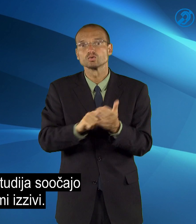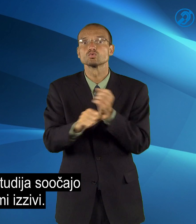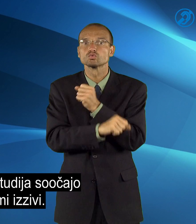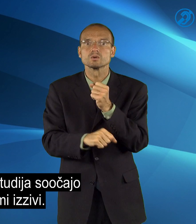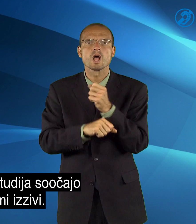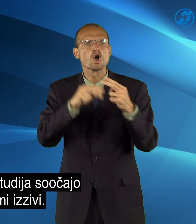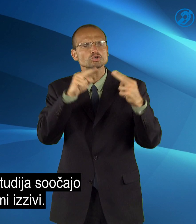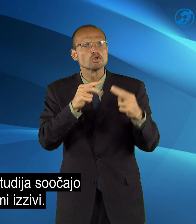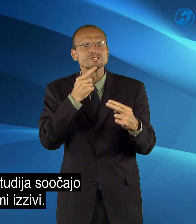velikimi izzivi.